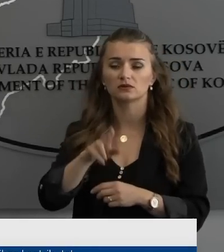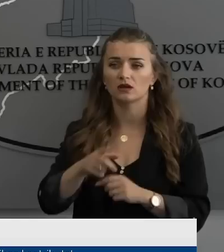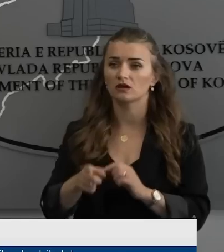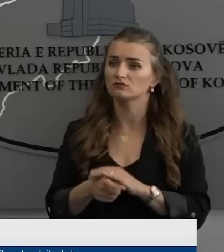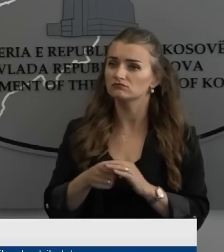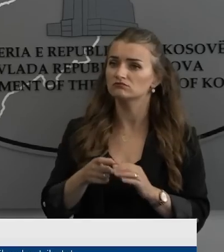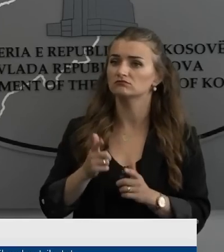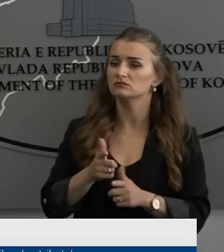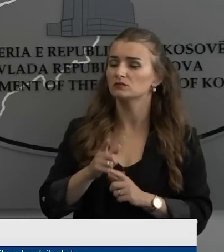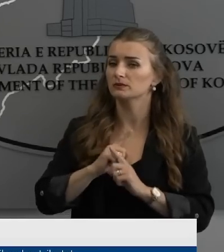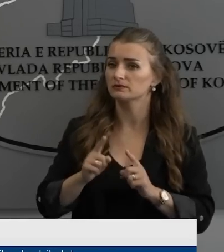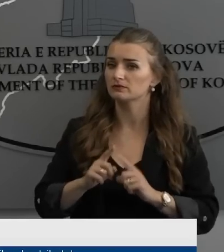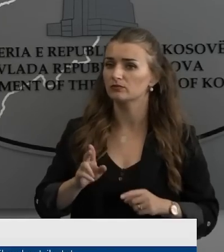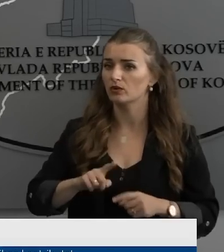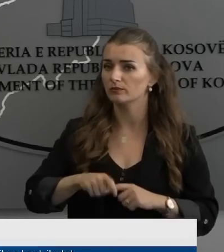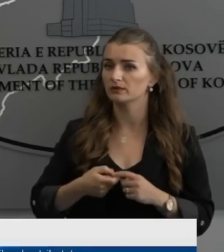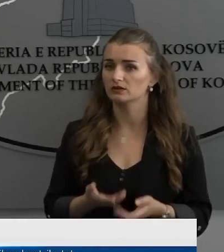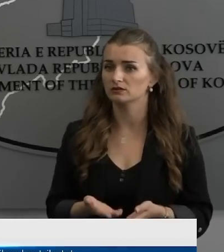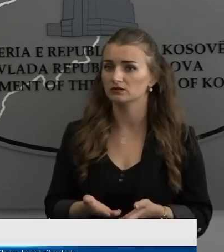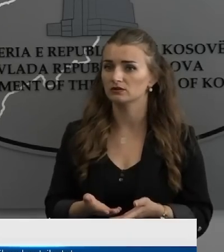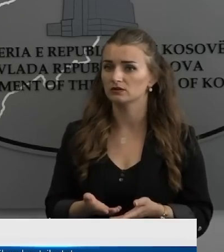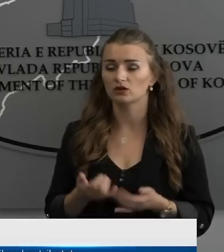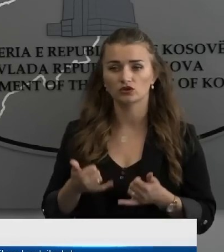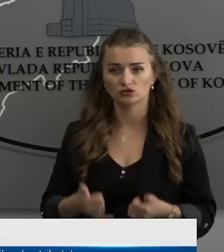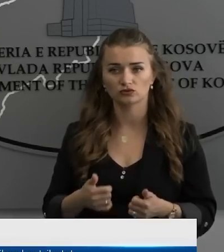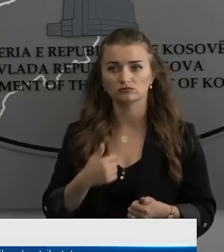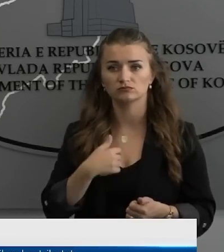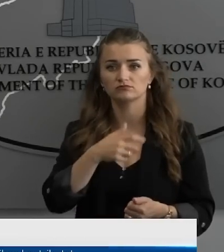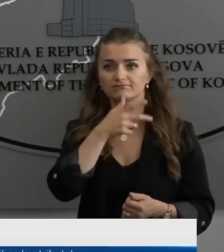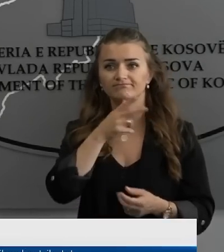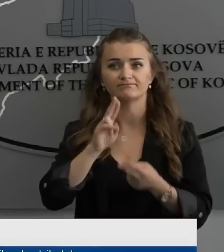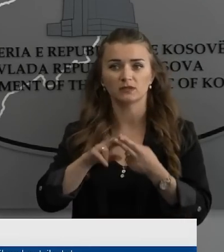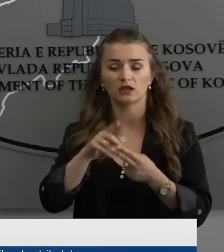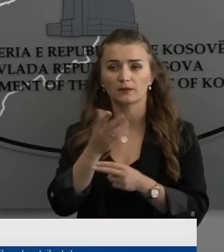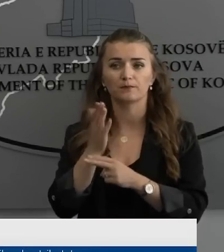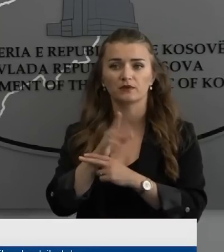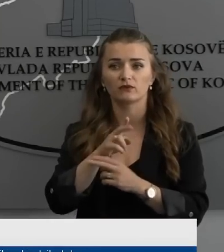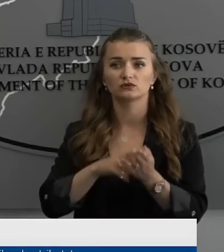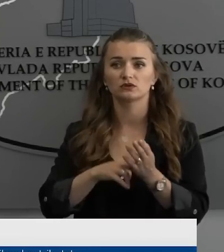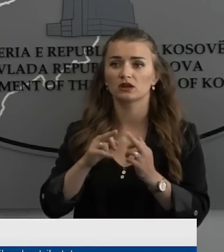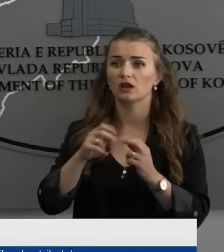Dhe unë sot do të kem një takim edhe me përfaqësues të NATO-s për këtë gjë.